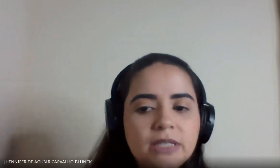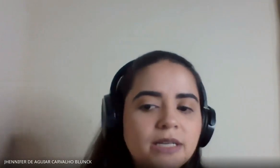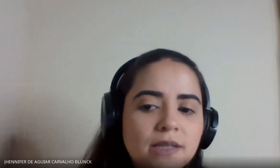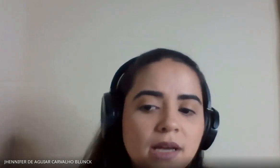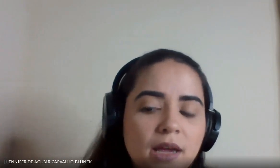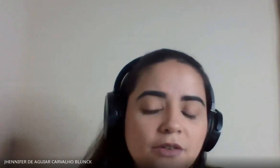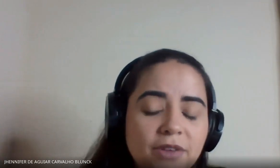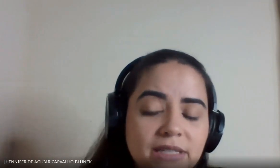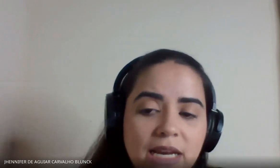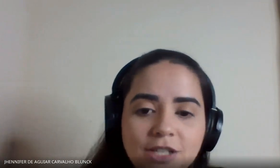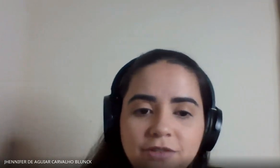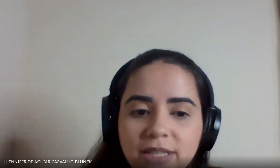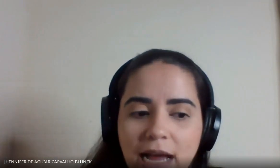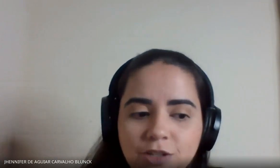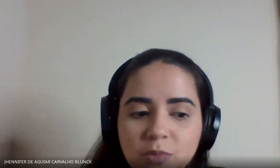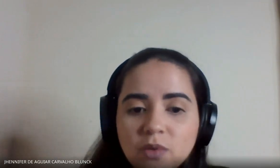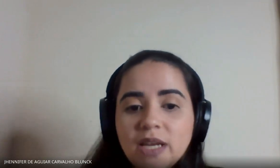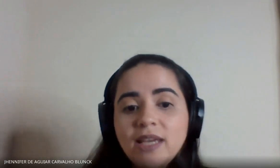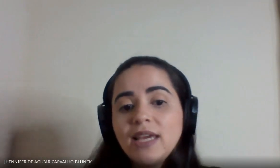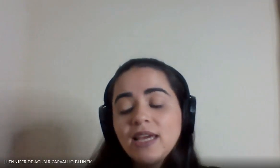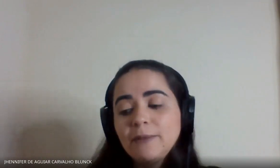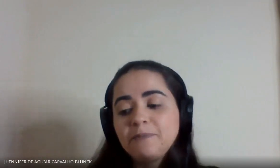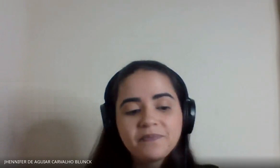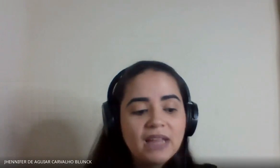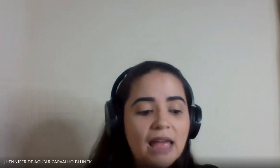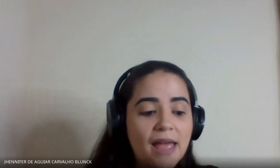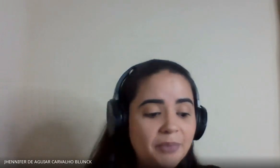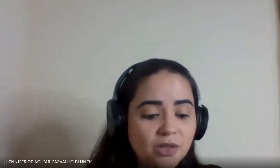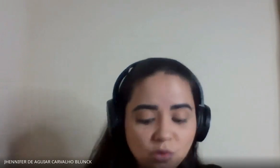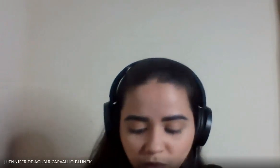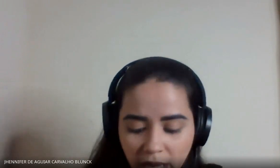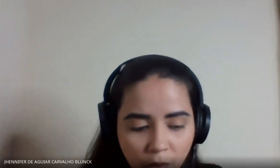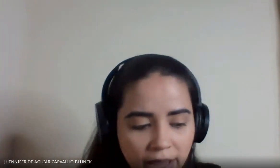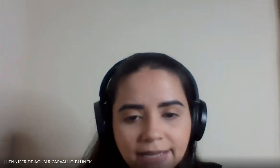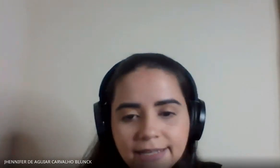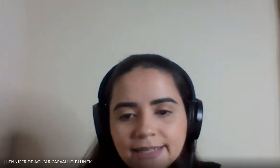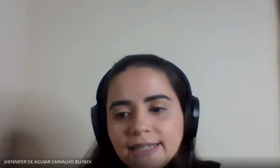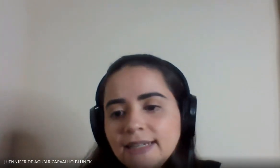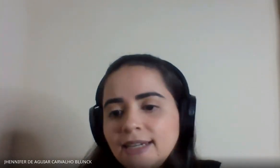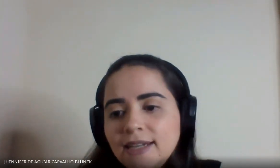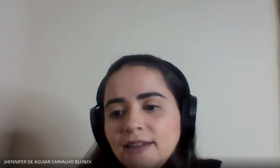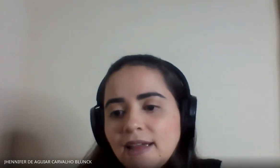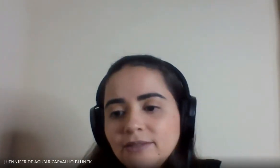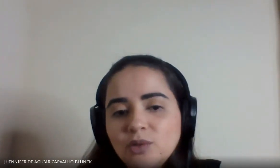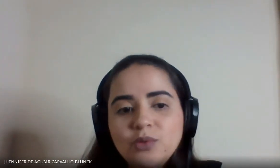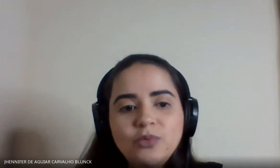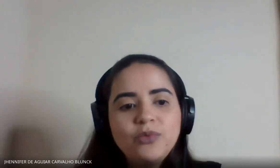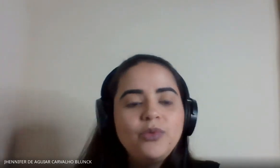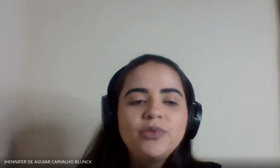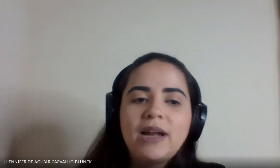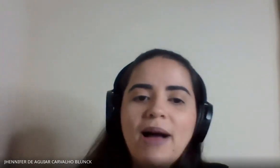para vocês fazerem a atividade. Porque eu sei que para todo mundo é correria, né?